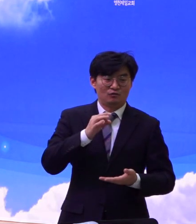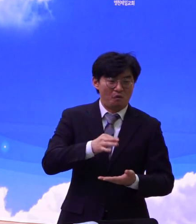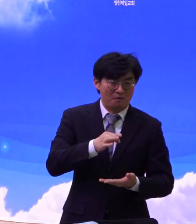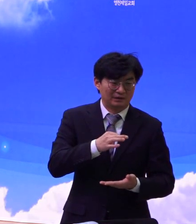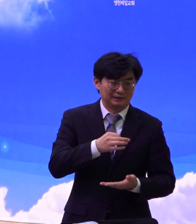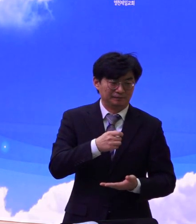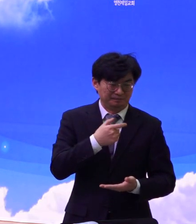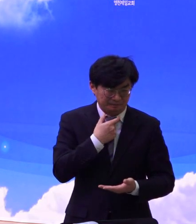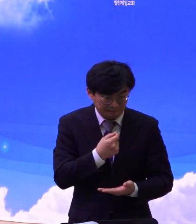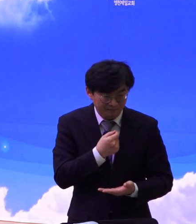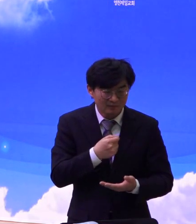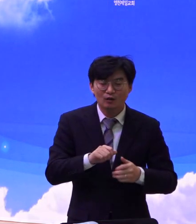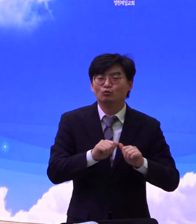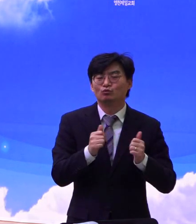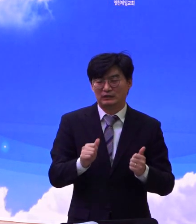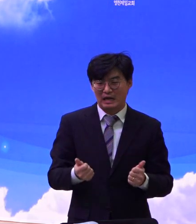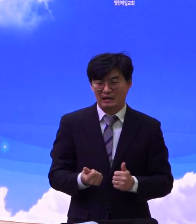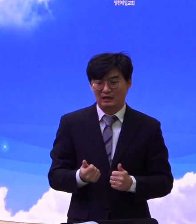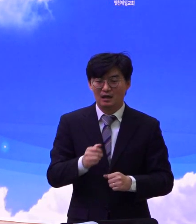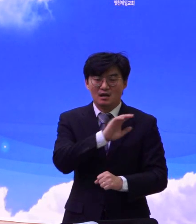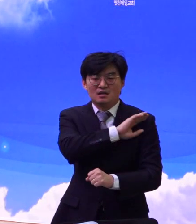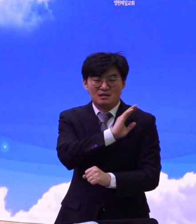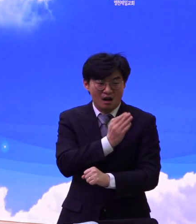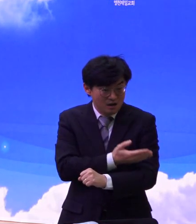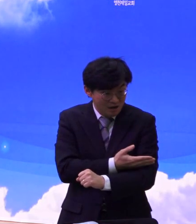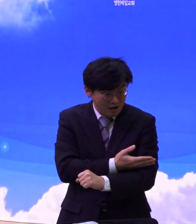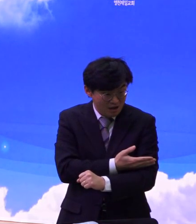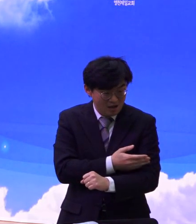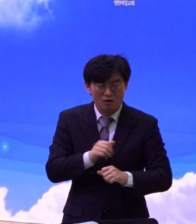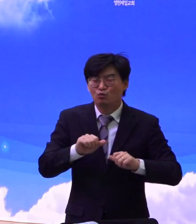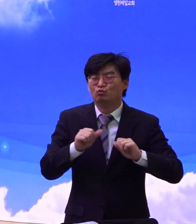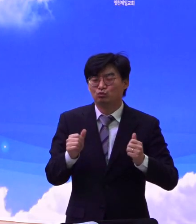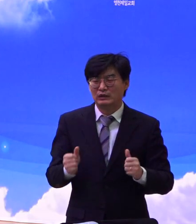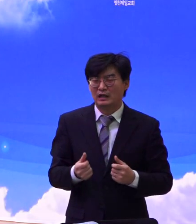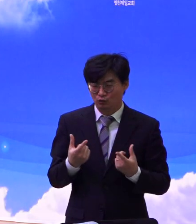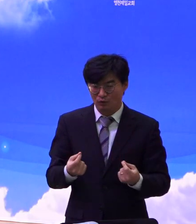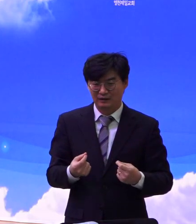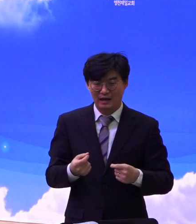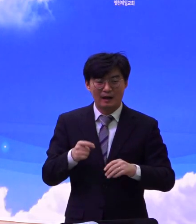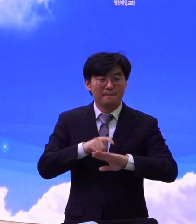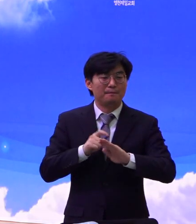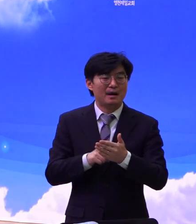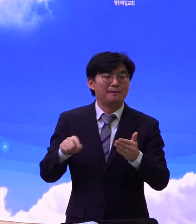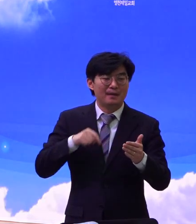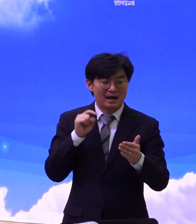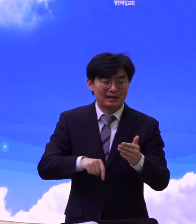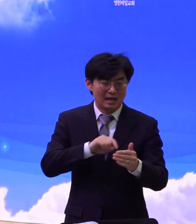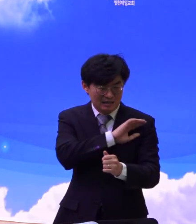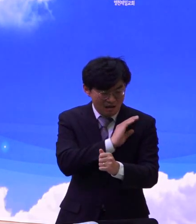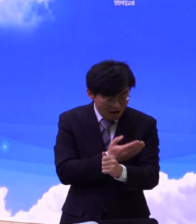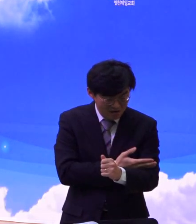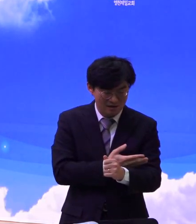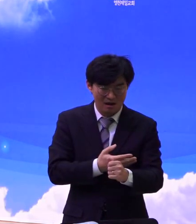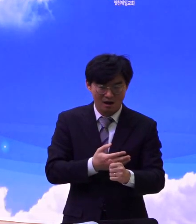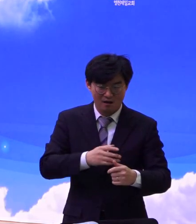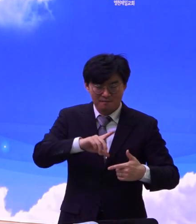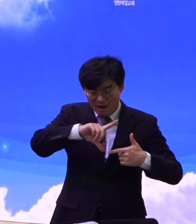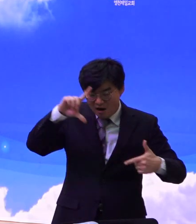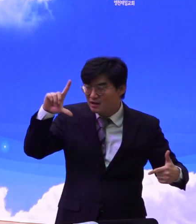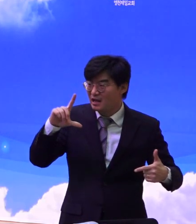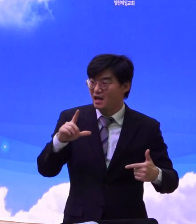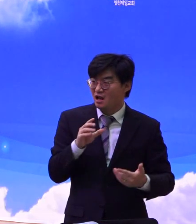또 권력의 우상이 있죠. 어떻게 해서는 권력, 이것을 쥐고자 하는 수많은 사람들이 있습니다. 명예의 우상이